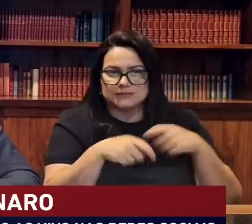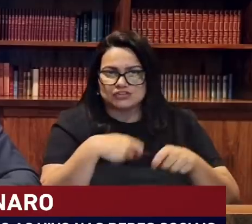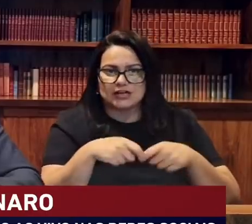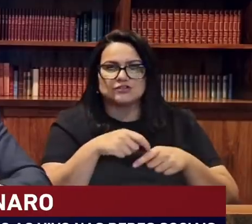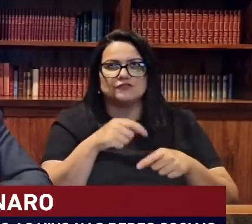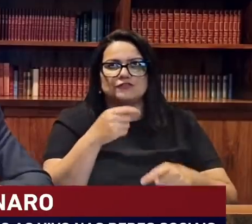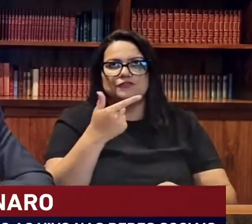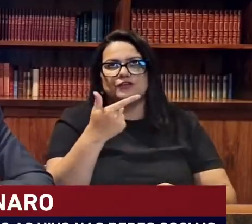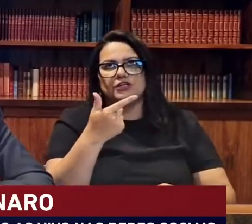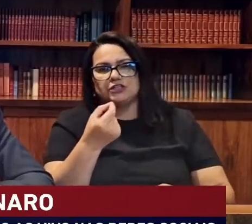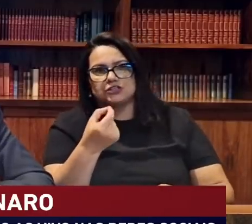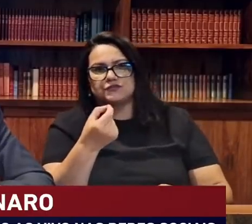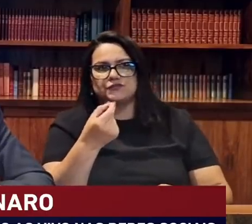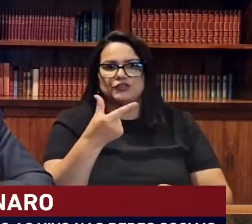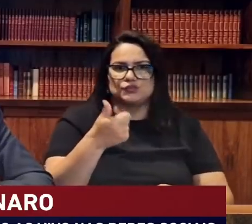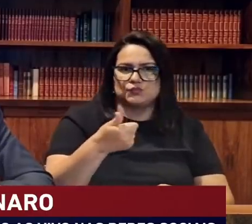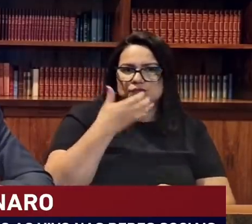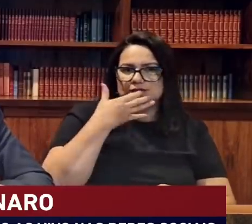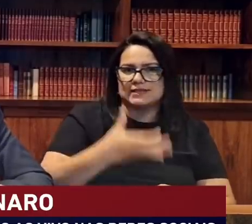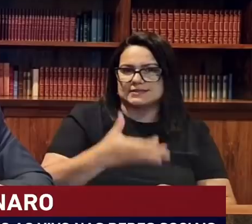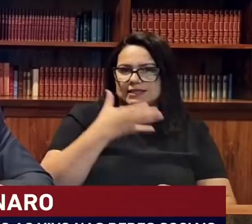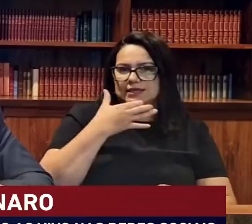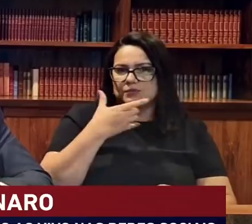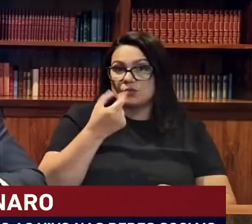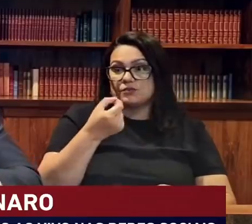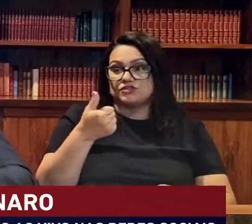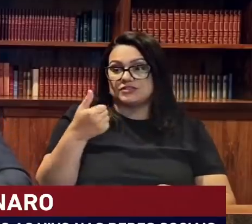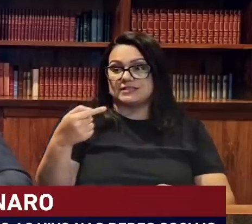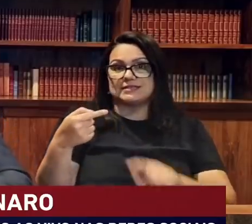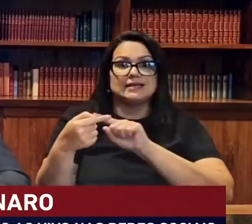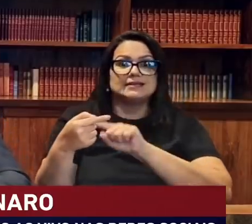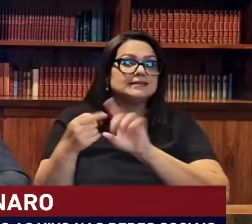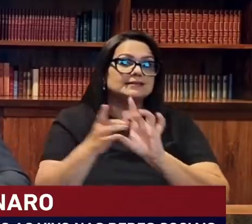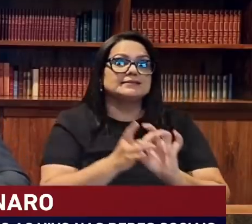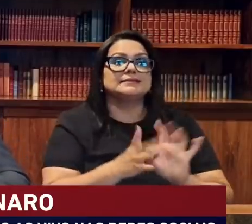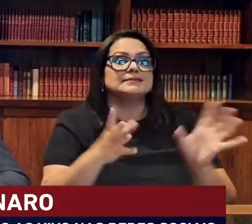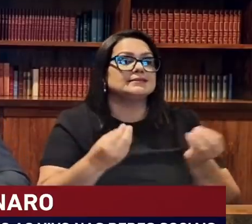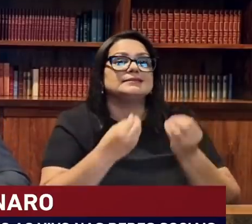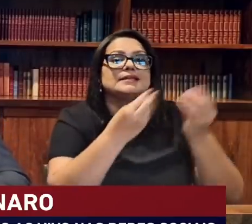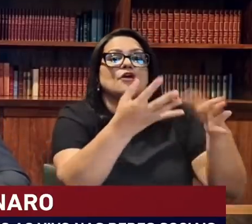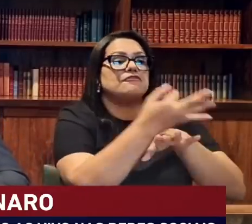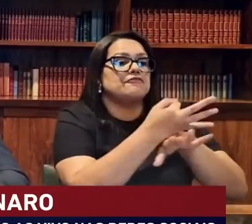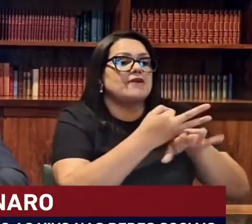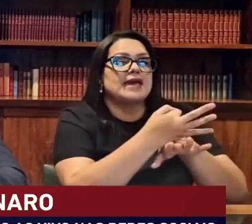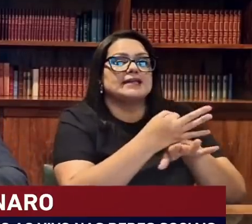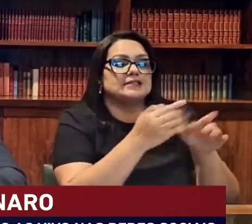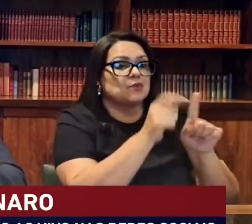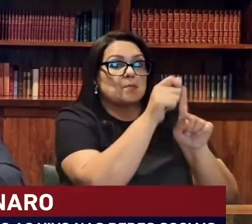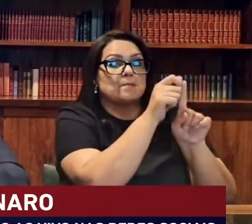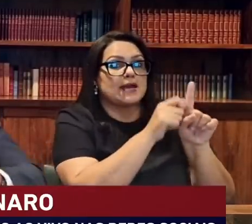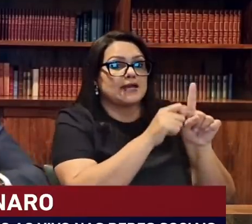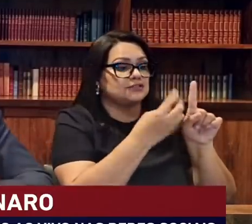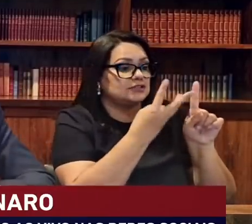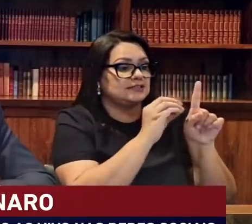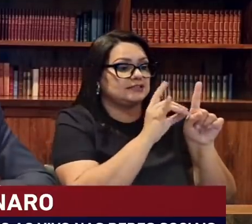21, de dezembro de 2017, concedendo 30 dias de férias para ela a partir do dia 21